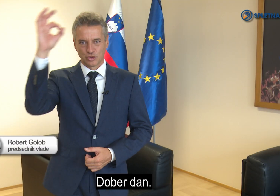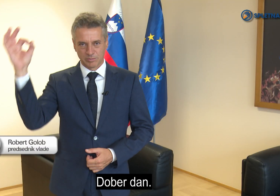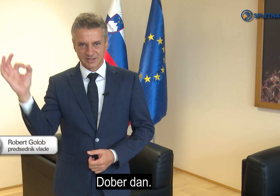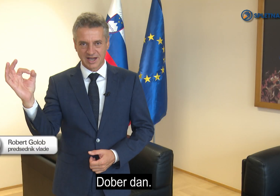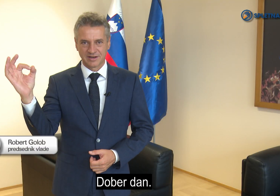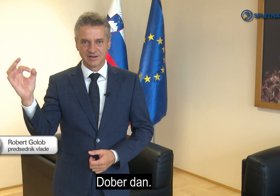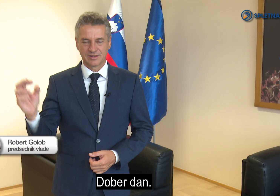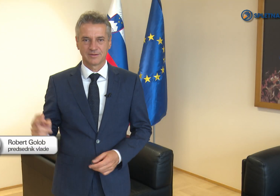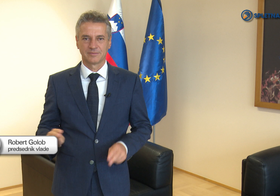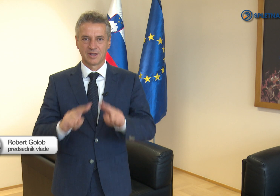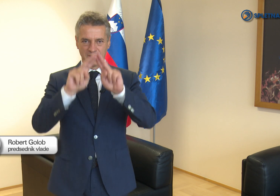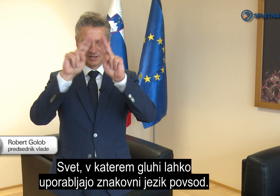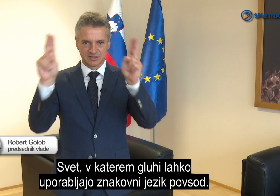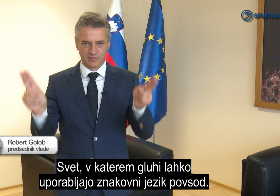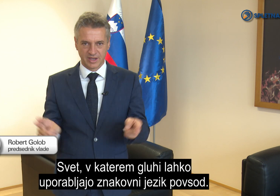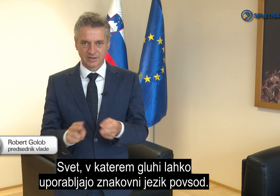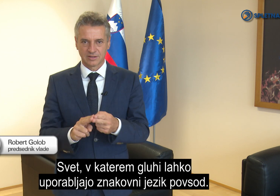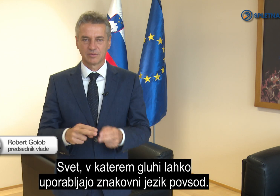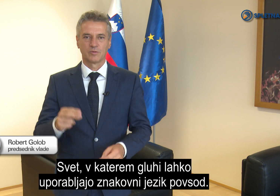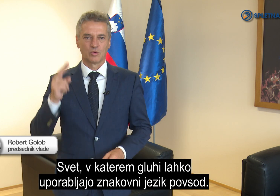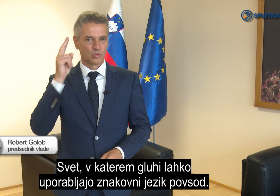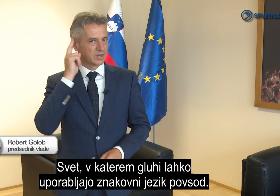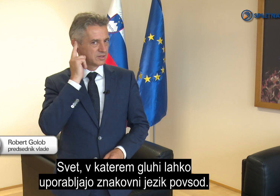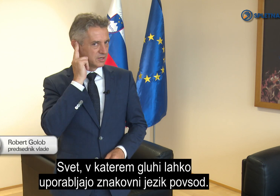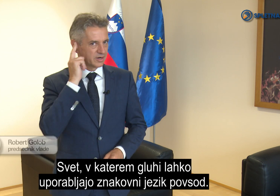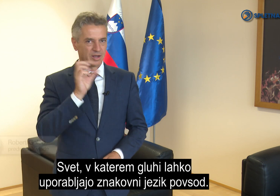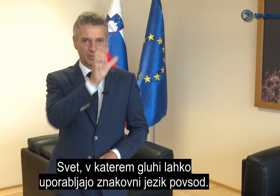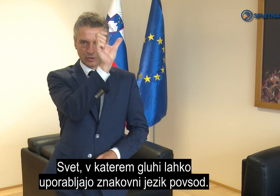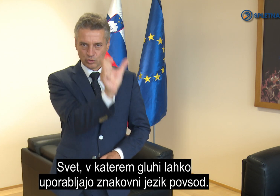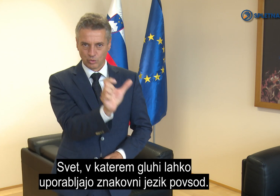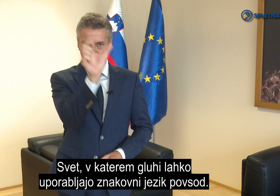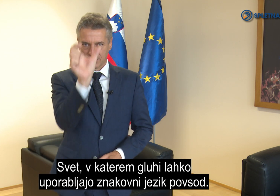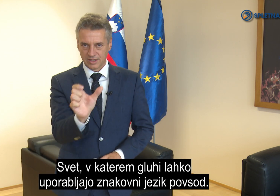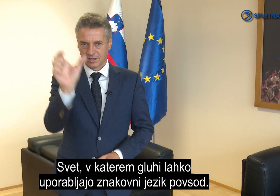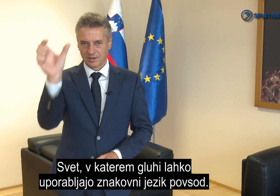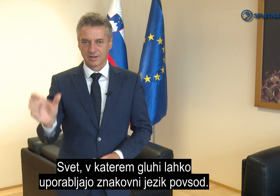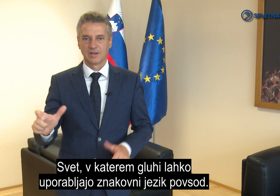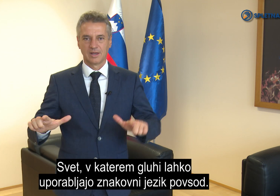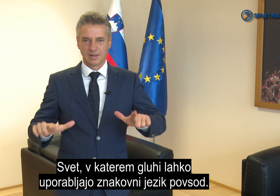Dober dan, svet, v katerem gluhi